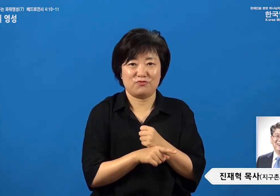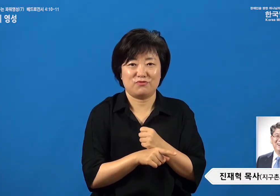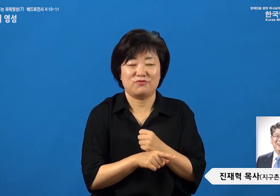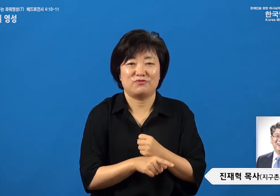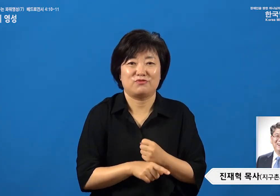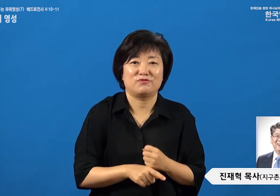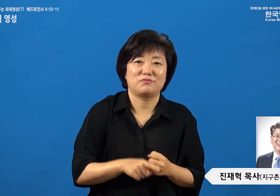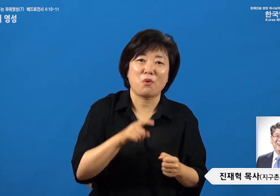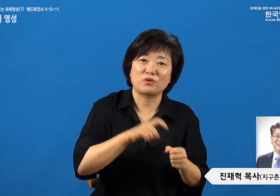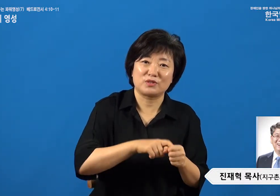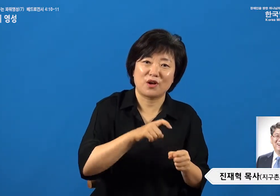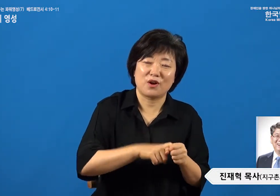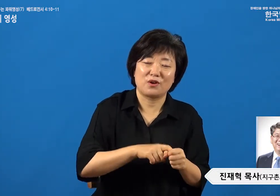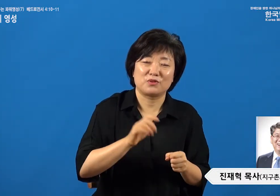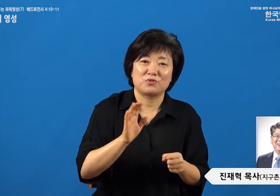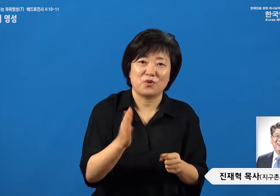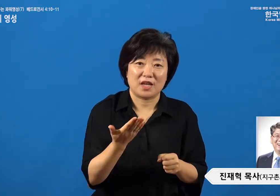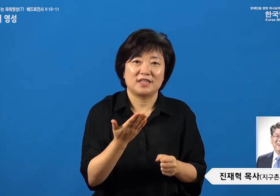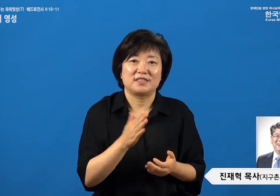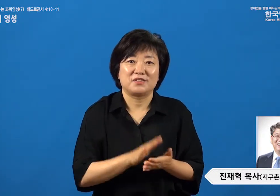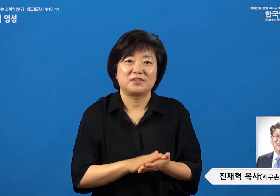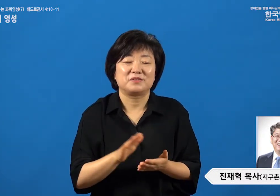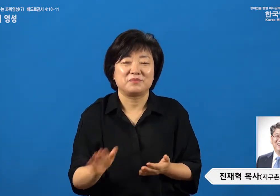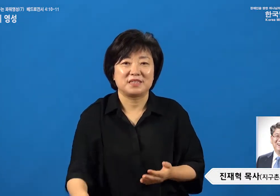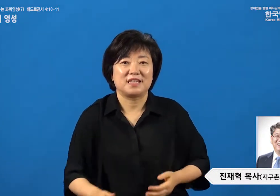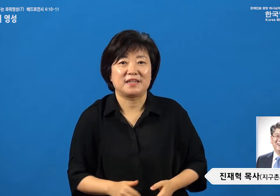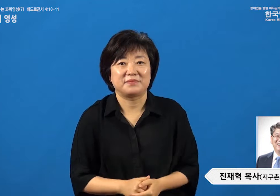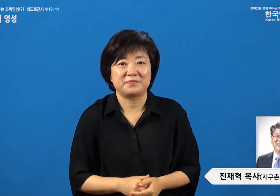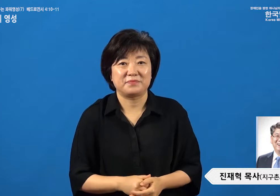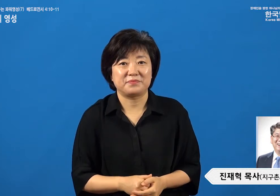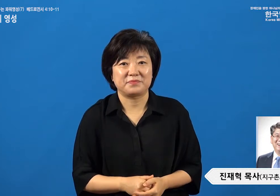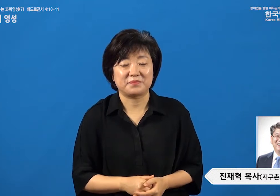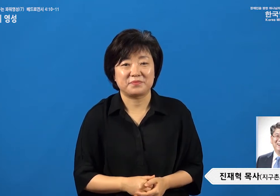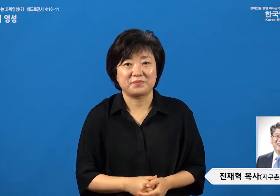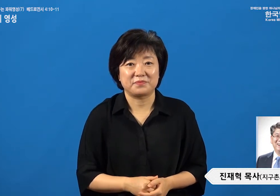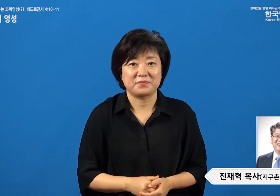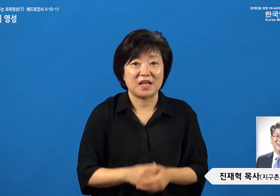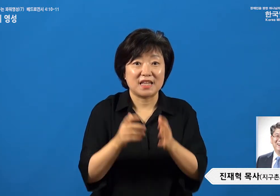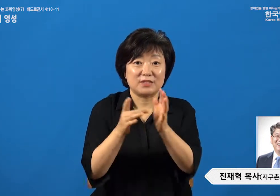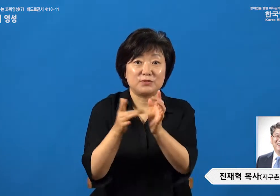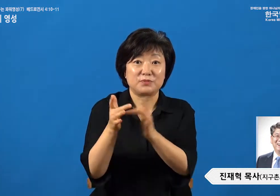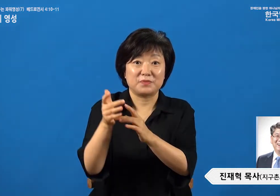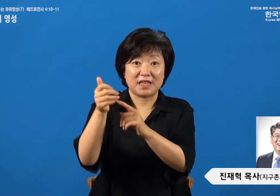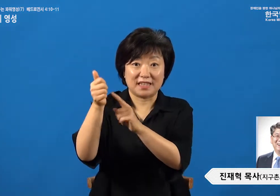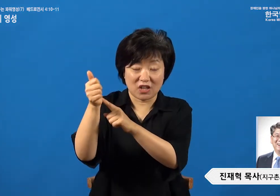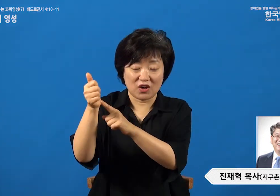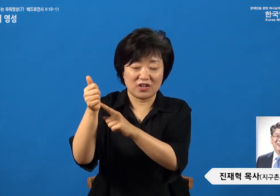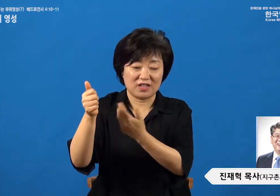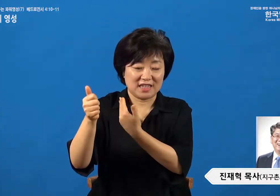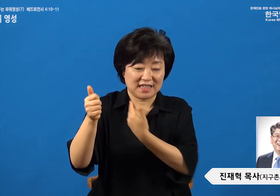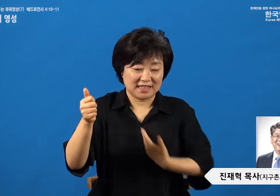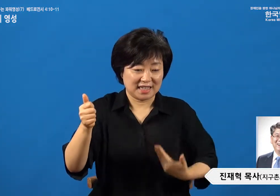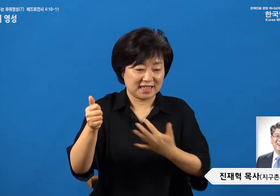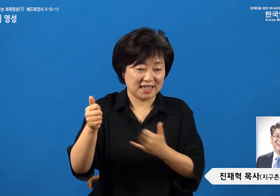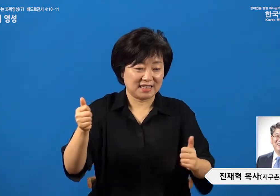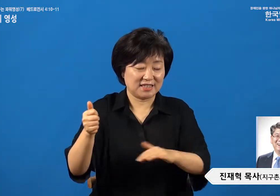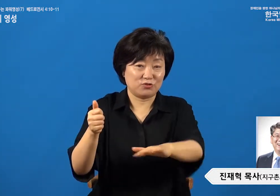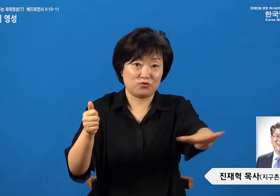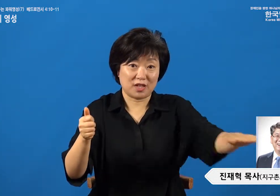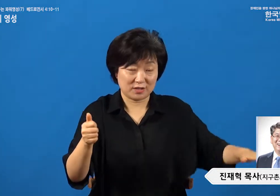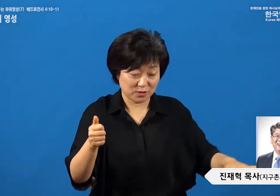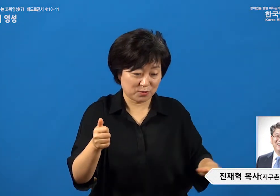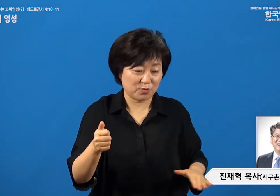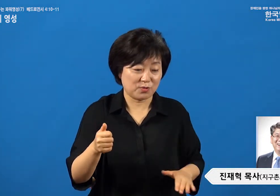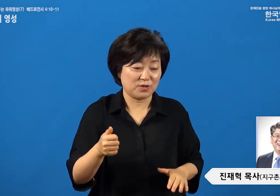되게 하신다. 성경은 말씀하십니다. 그래서 주님께서 제자들